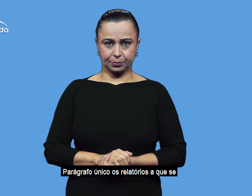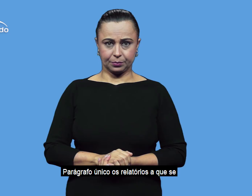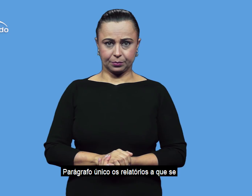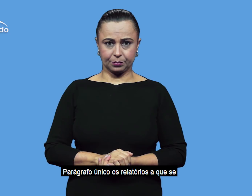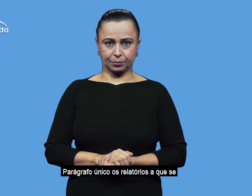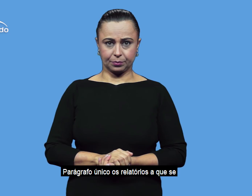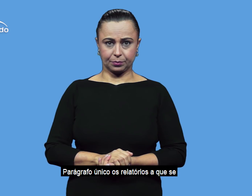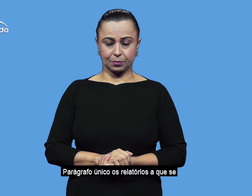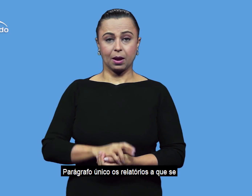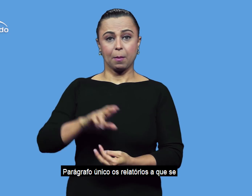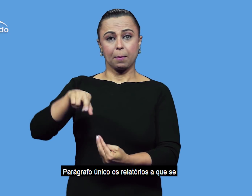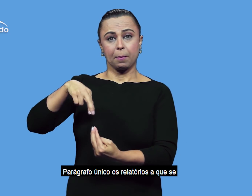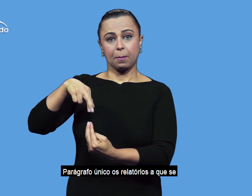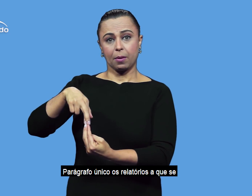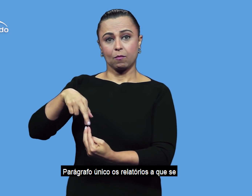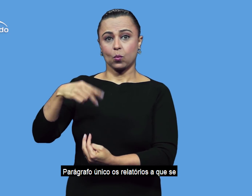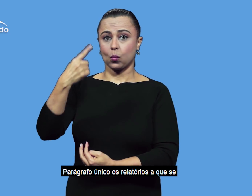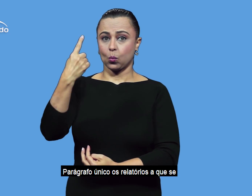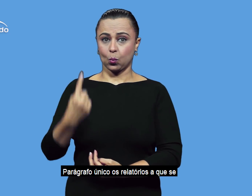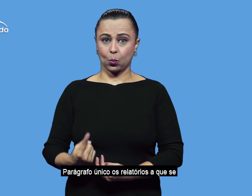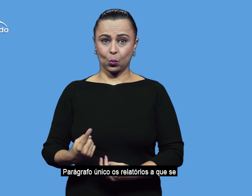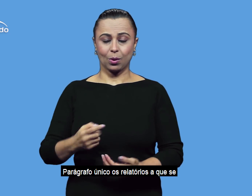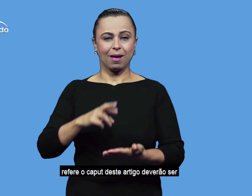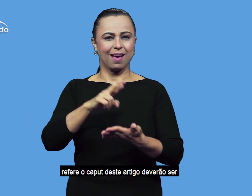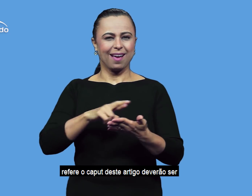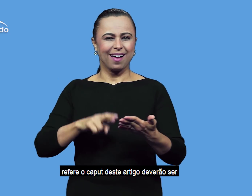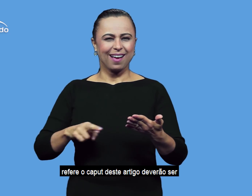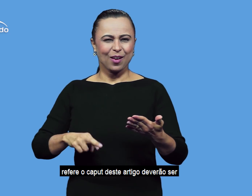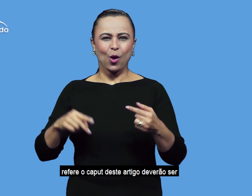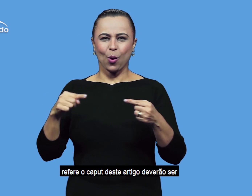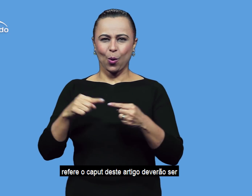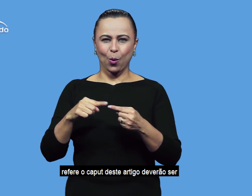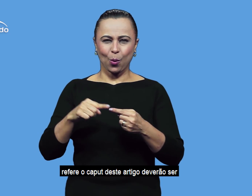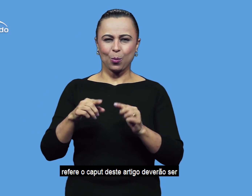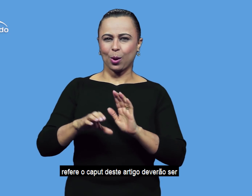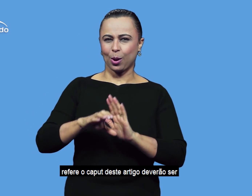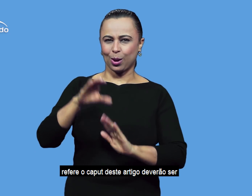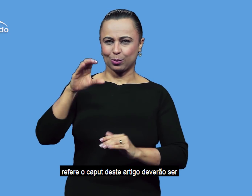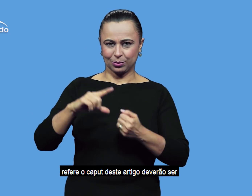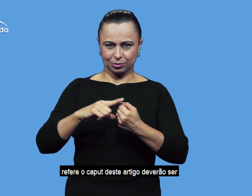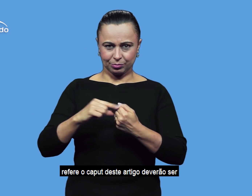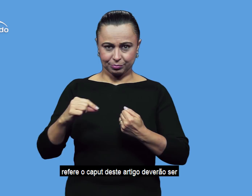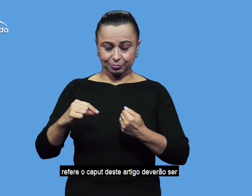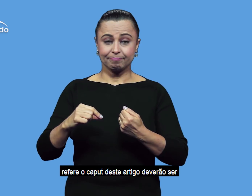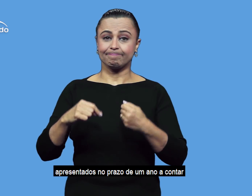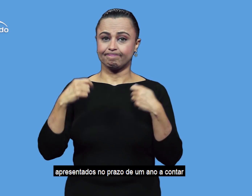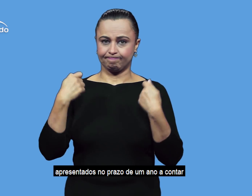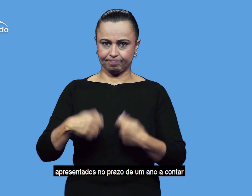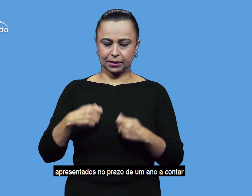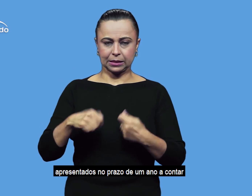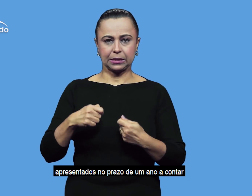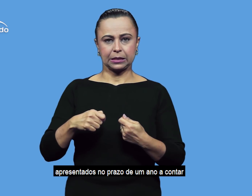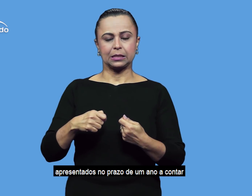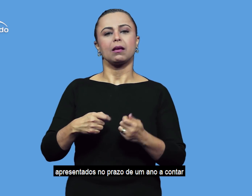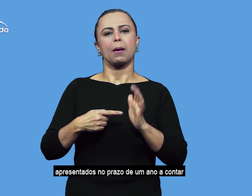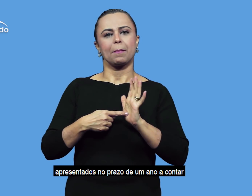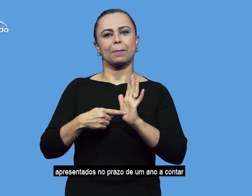parágrafo único os relatórios a que se refere o caput deste artigo deverão ser apresentados no prazo de um ano